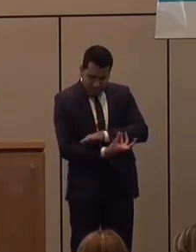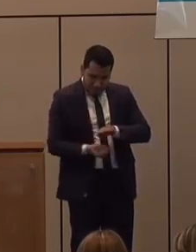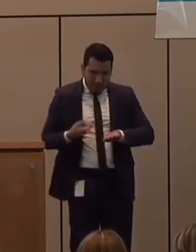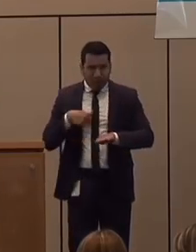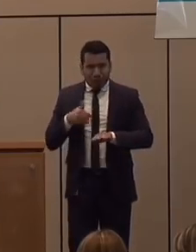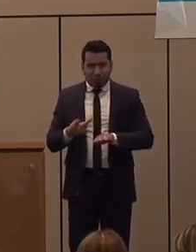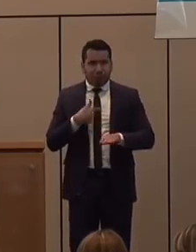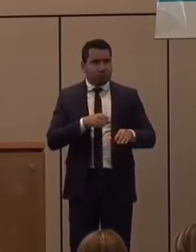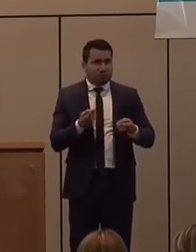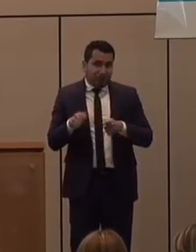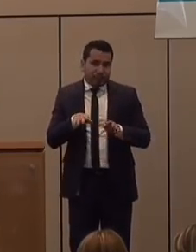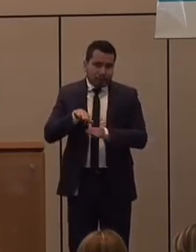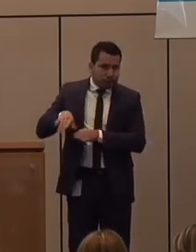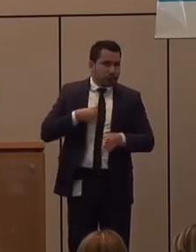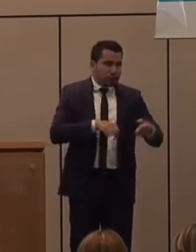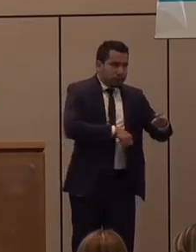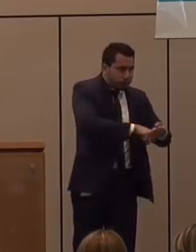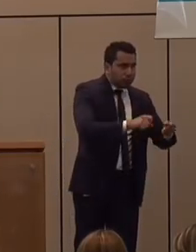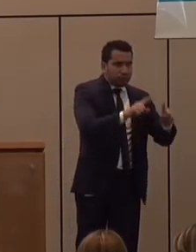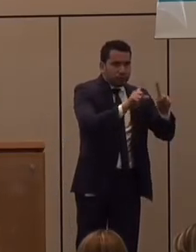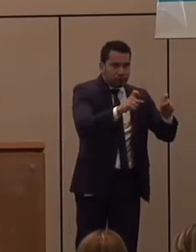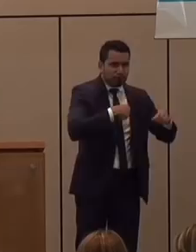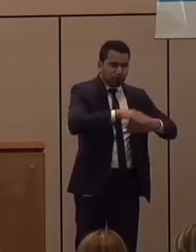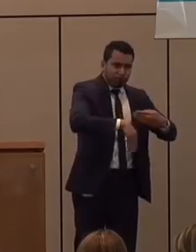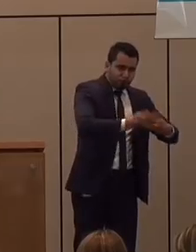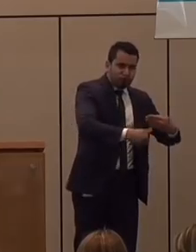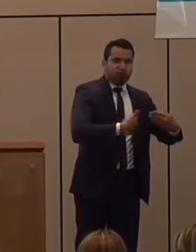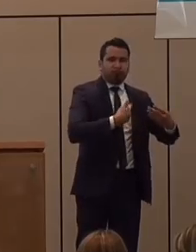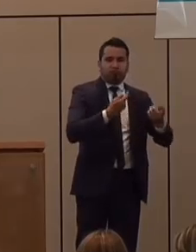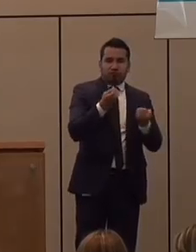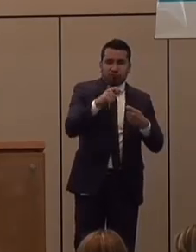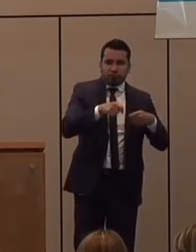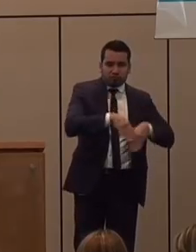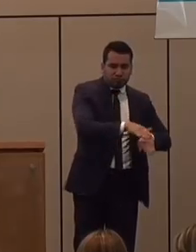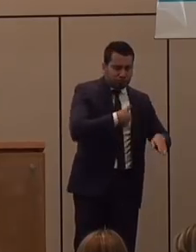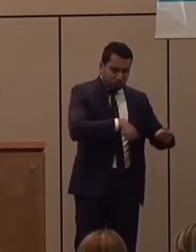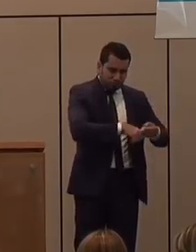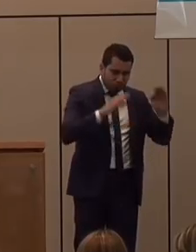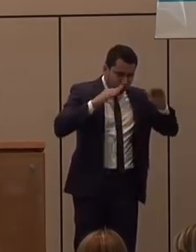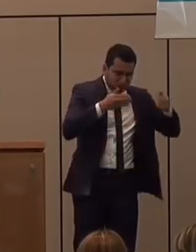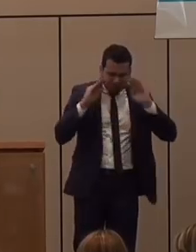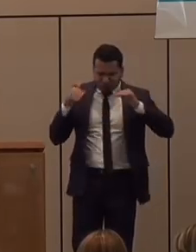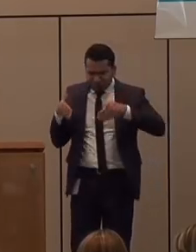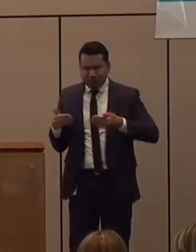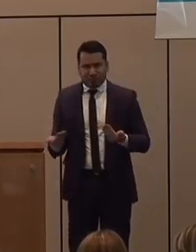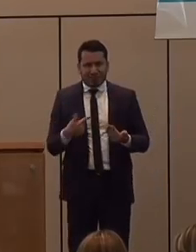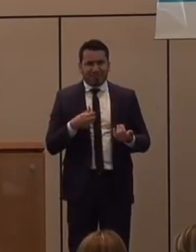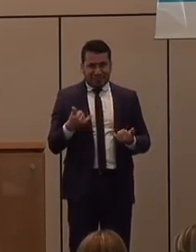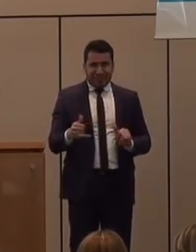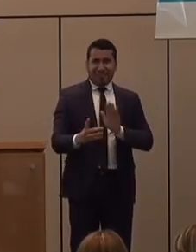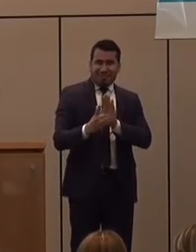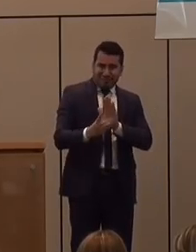textiles y confecciones porque no nos cuenta brevemente que hemos logrado y que son todas las actividades y esos decretos